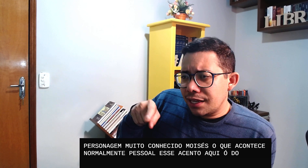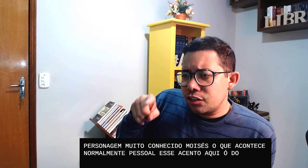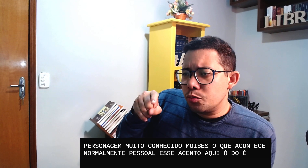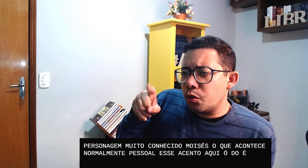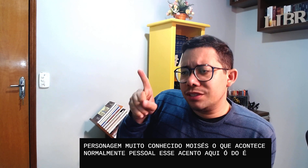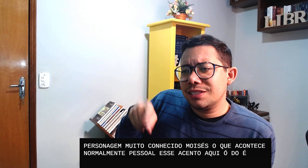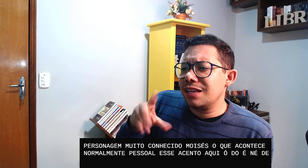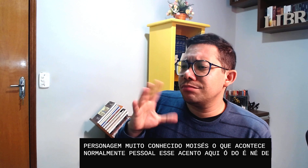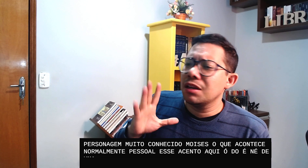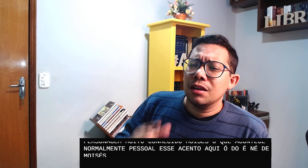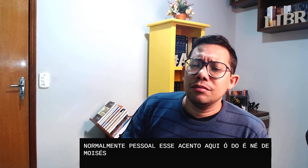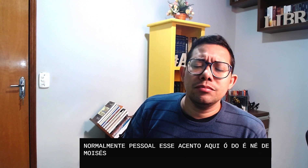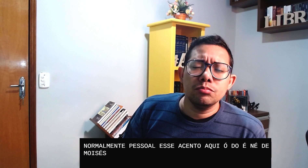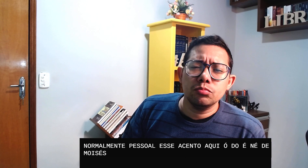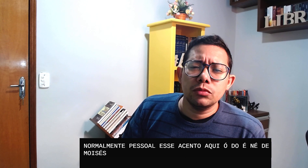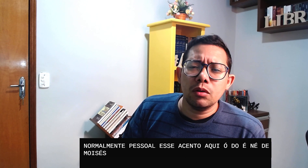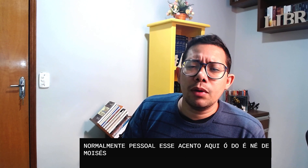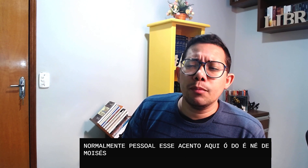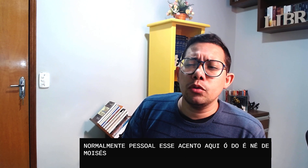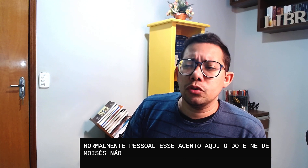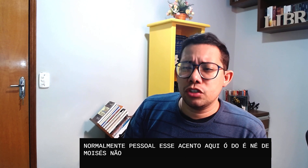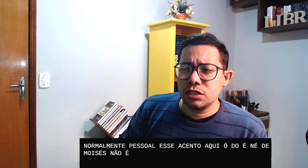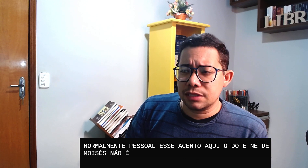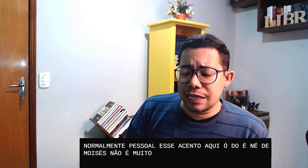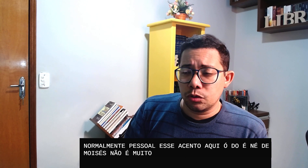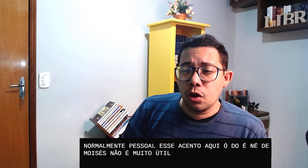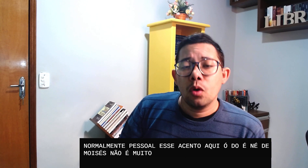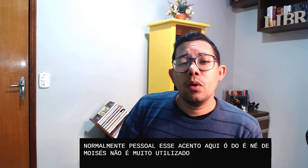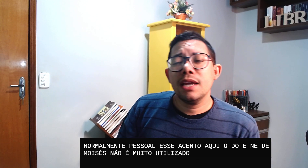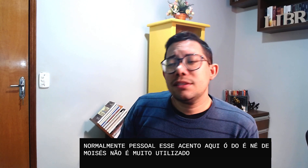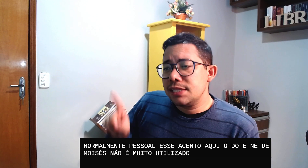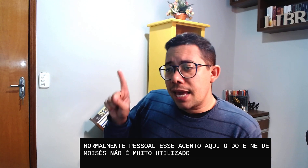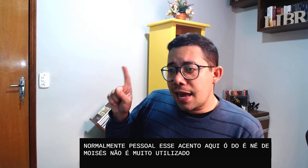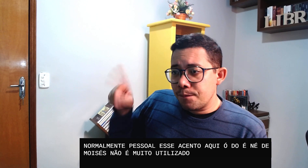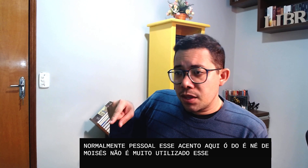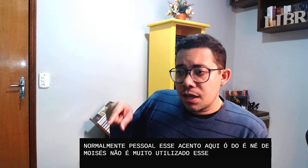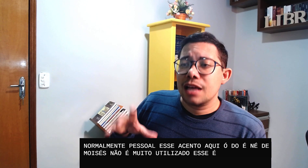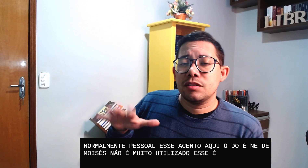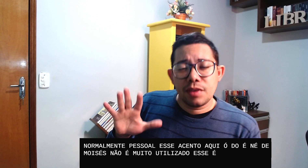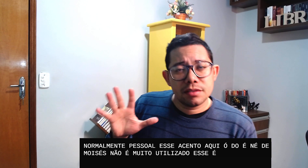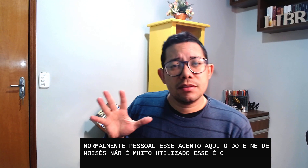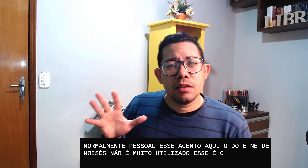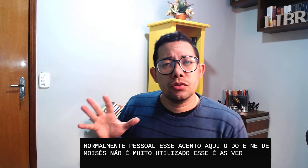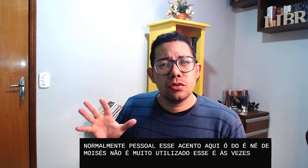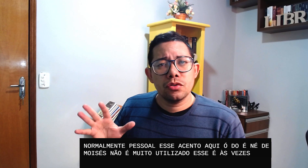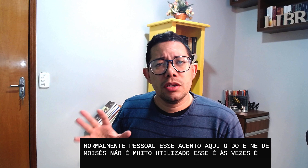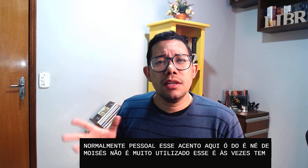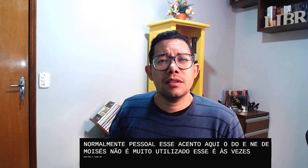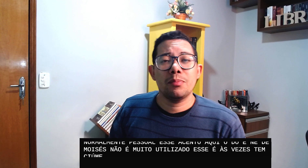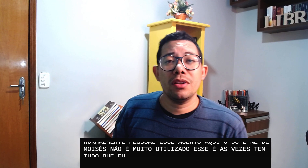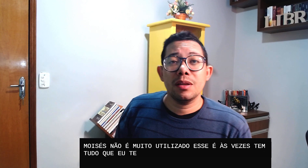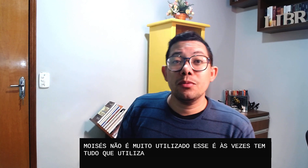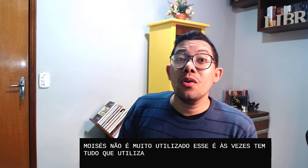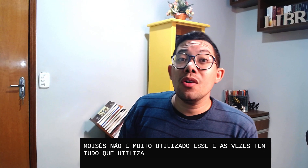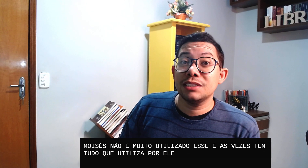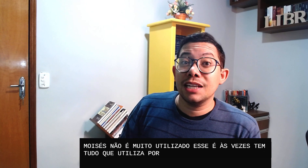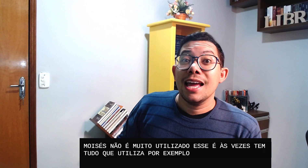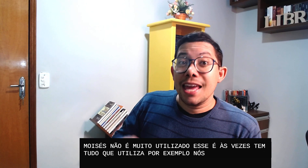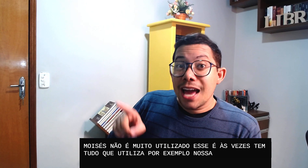de Moisés, não é muito utilizado. Esse às vezes, tem surdo que utiliza. Por exemplo, nossa,